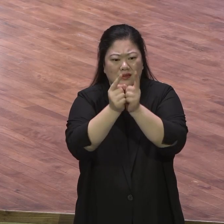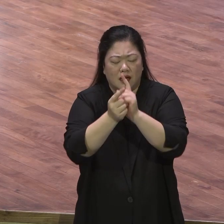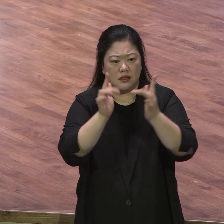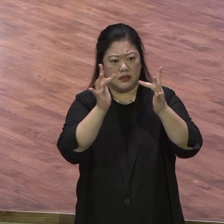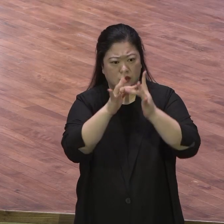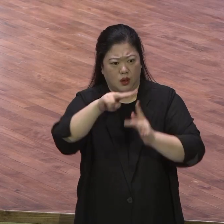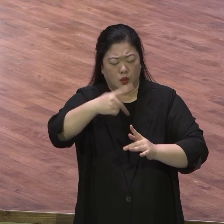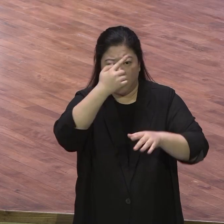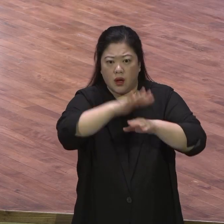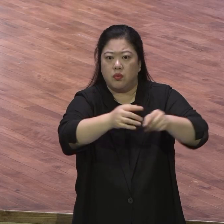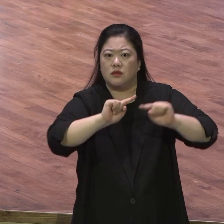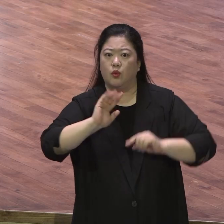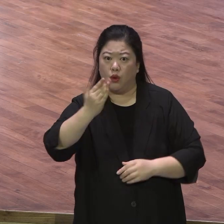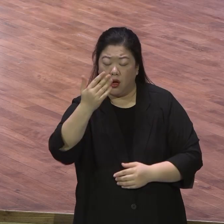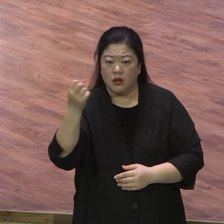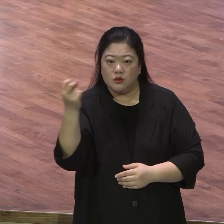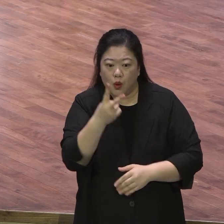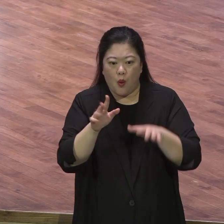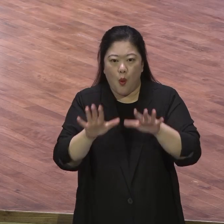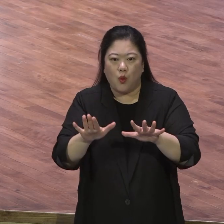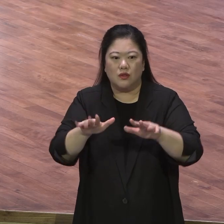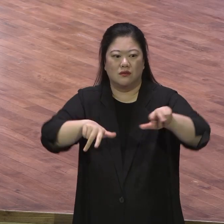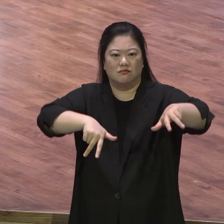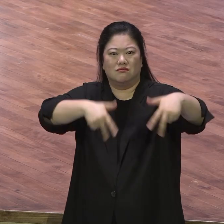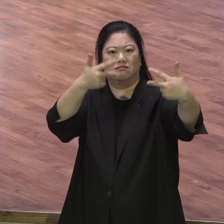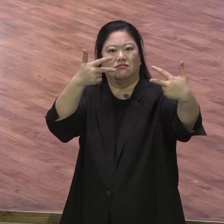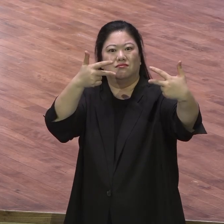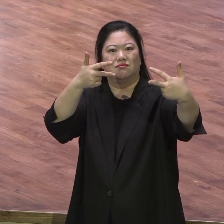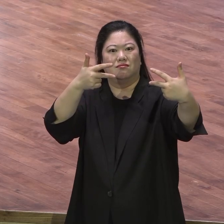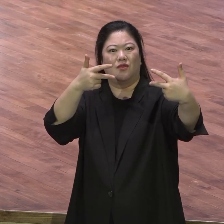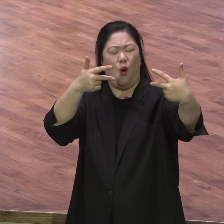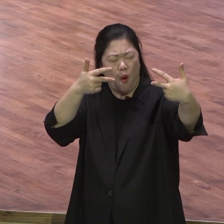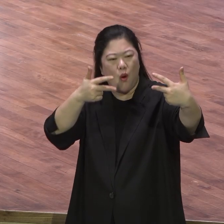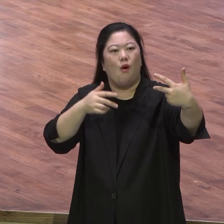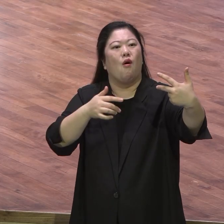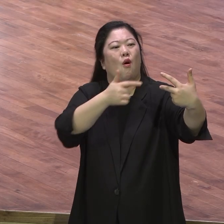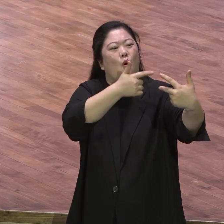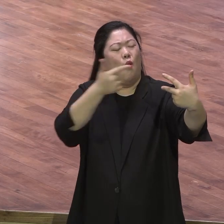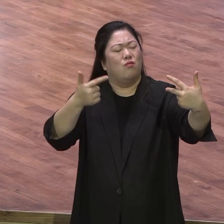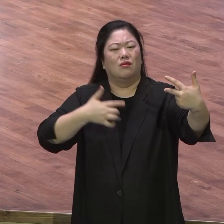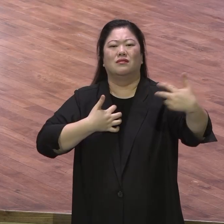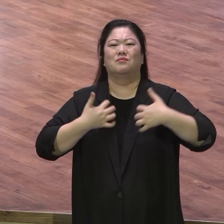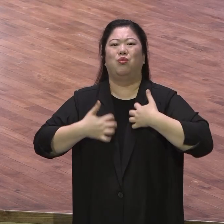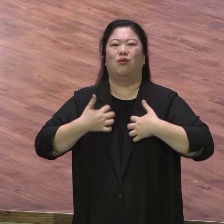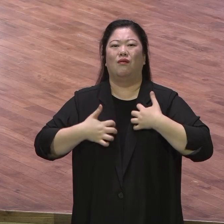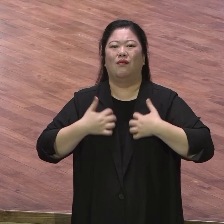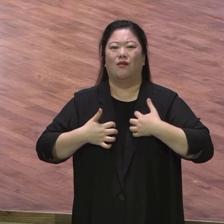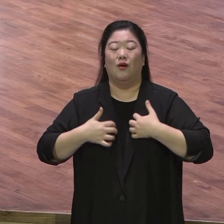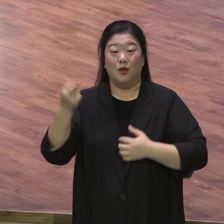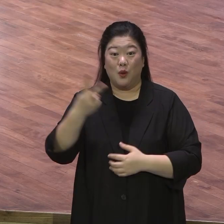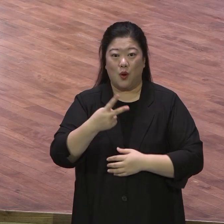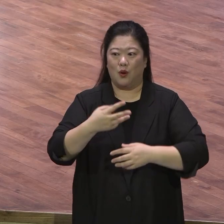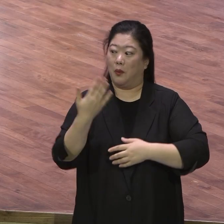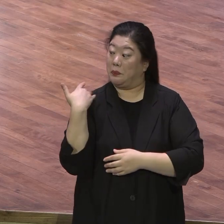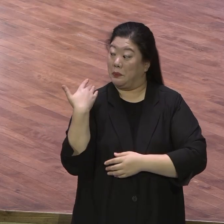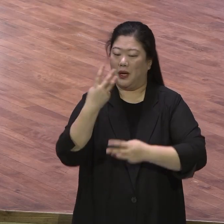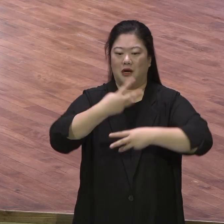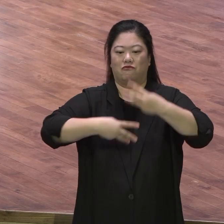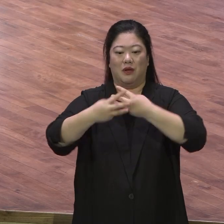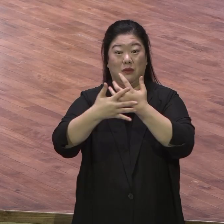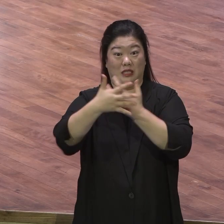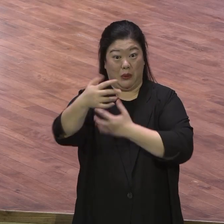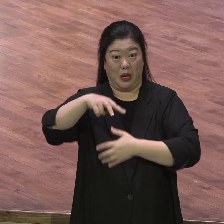여러분 예배되는 모습 보면서 또 설교하게 되니까 또 감사합니다. WRC도 온라인 줌으로 그렇게